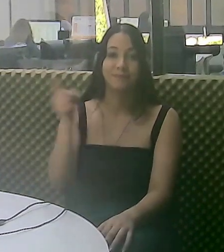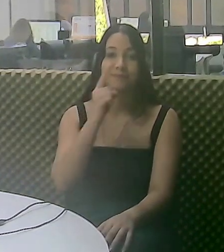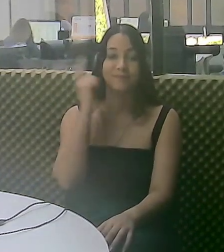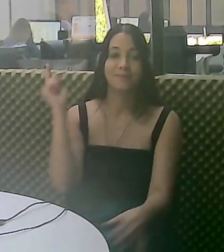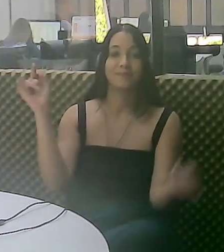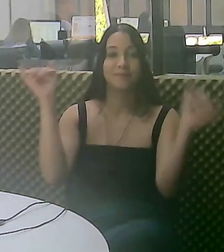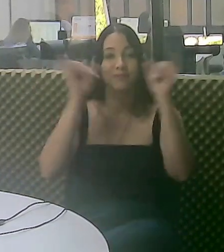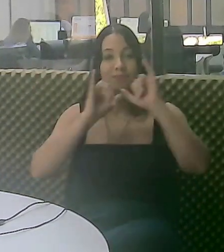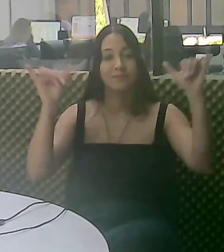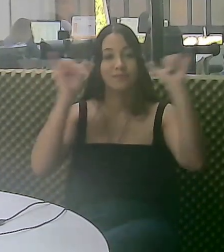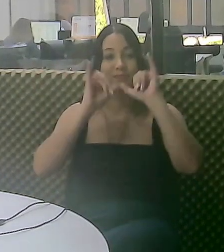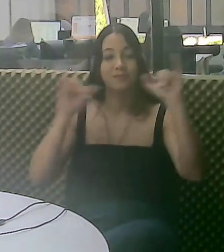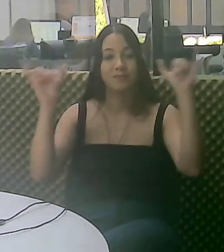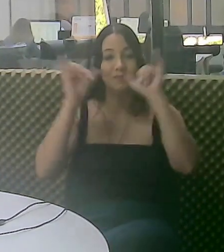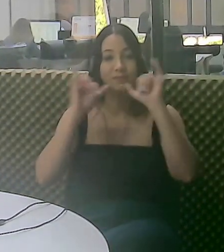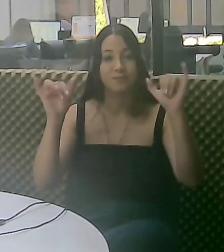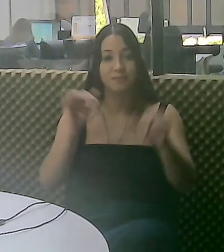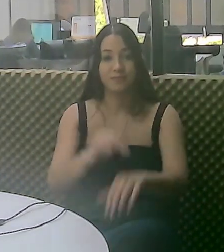Giro de